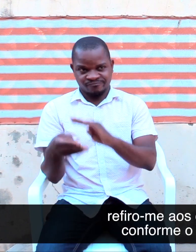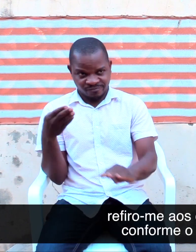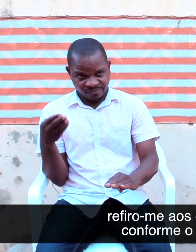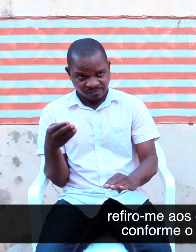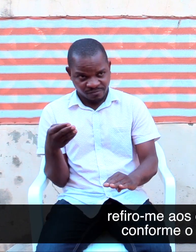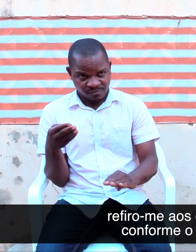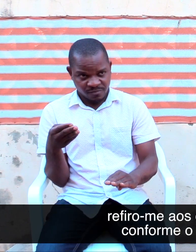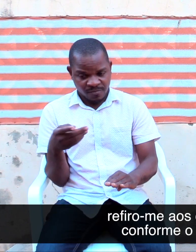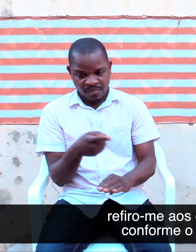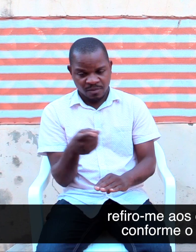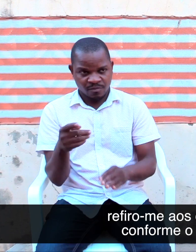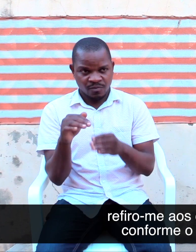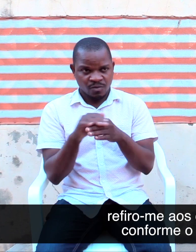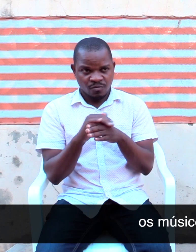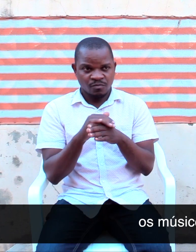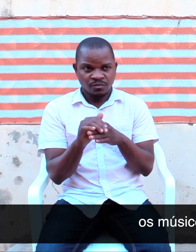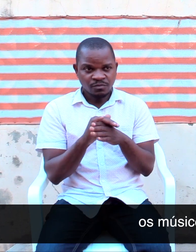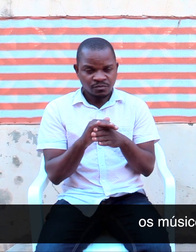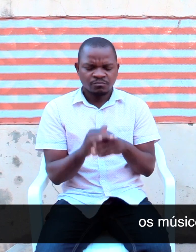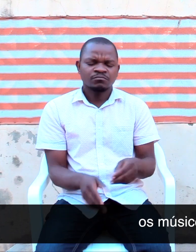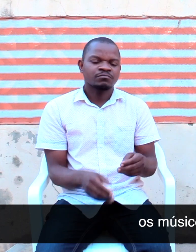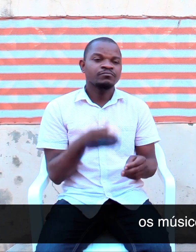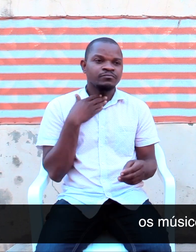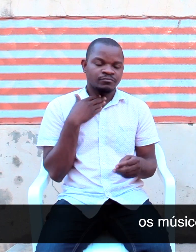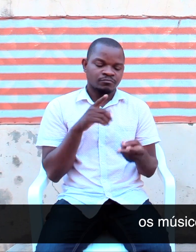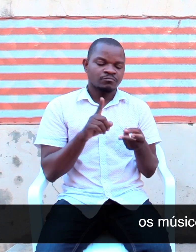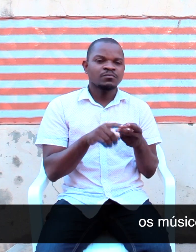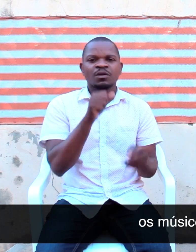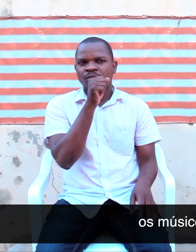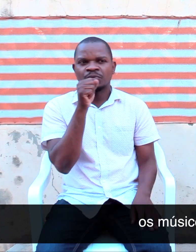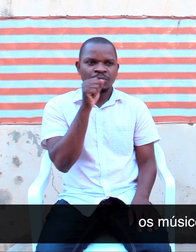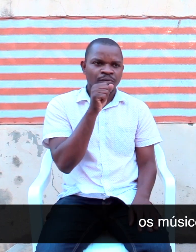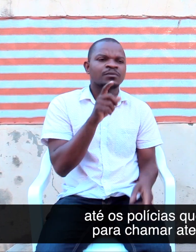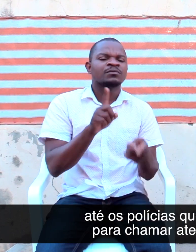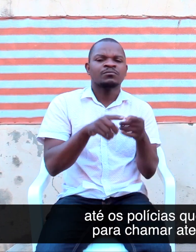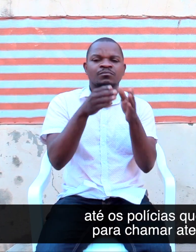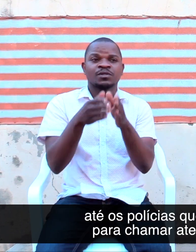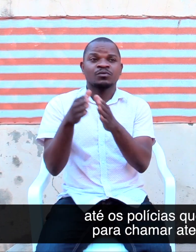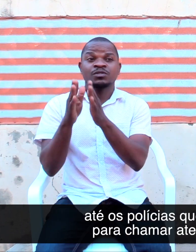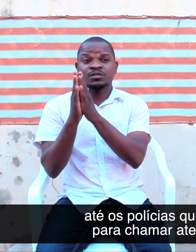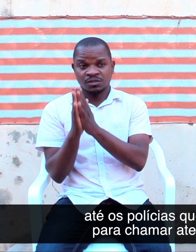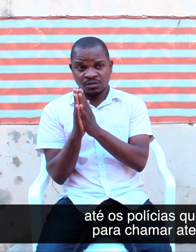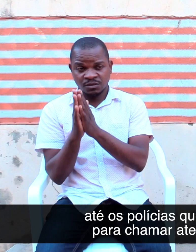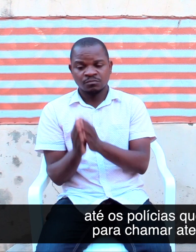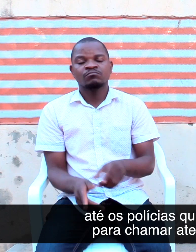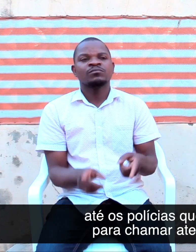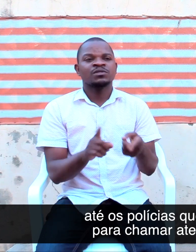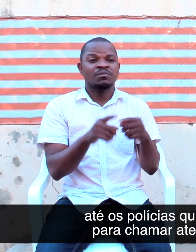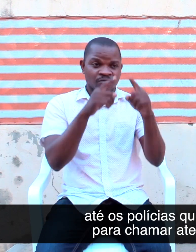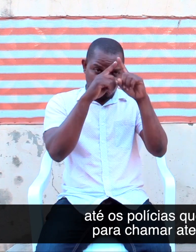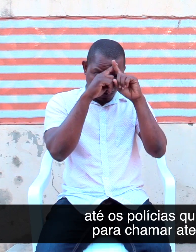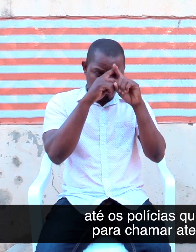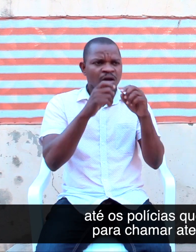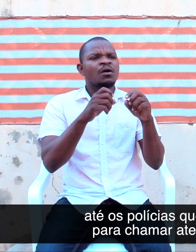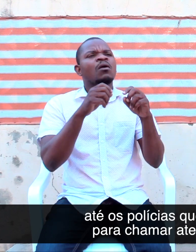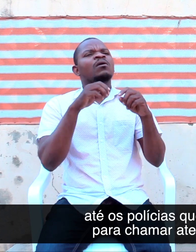conforme o uso da terminologia, os músicos, os pregadores, até os polícias que em algum momento gritam para